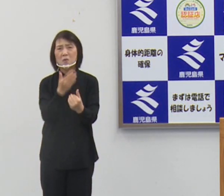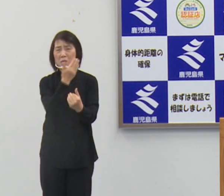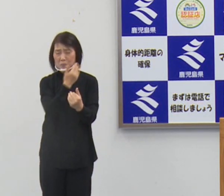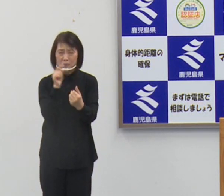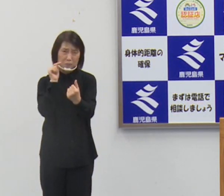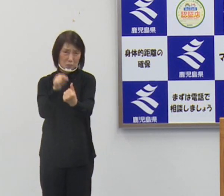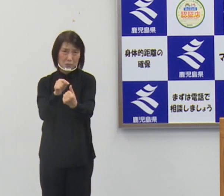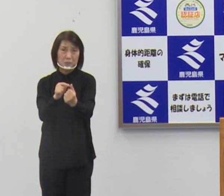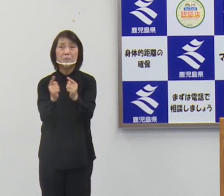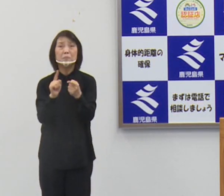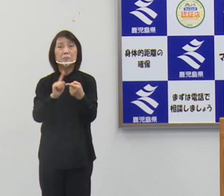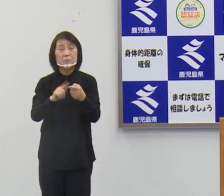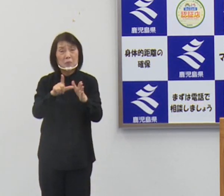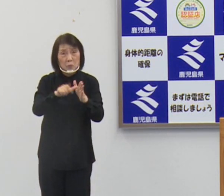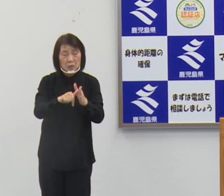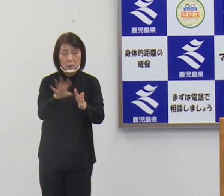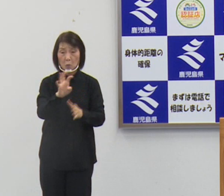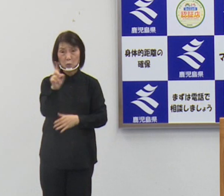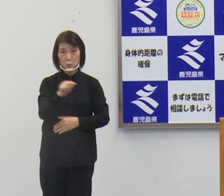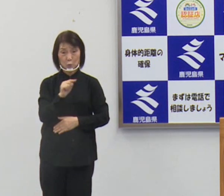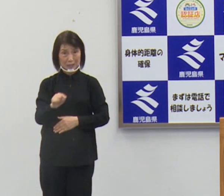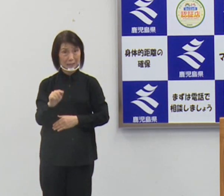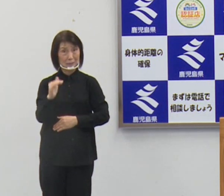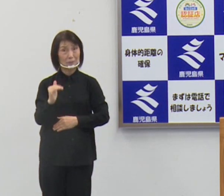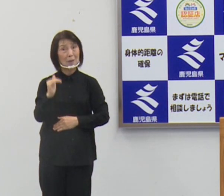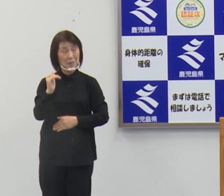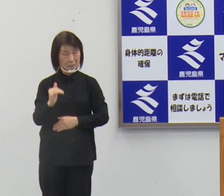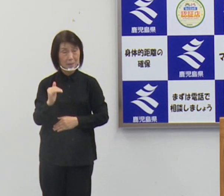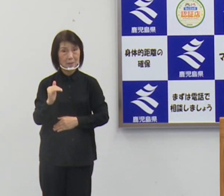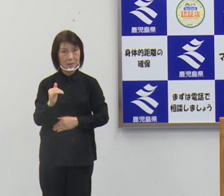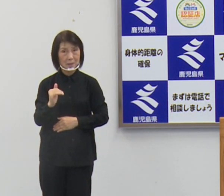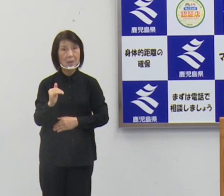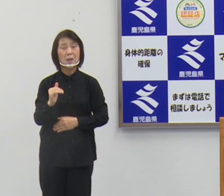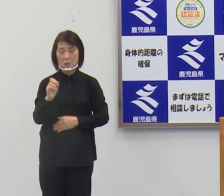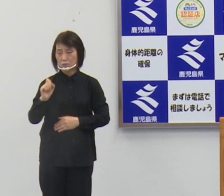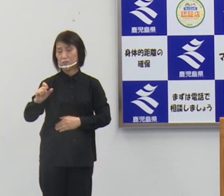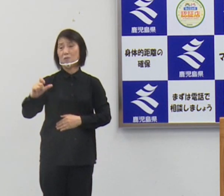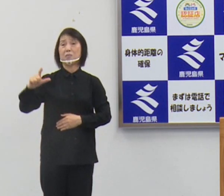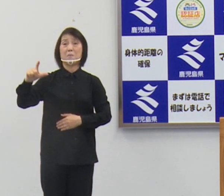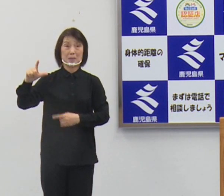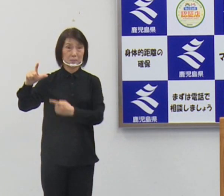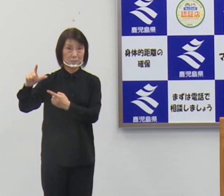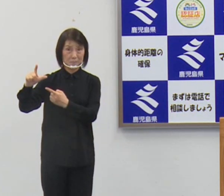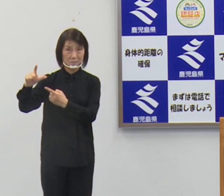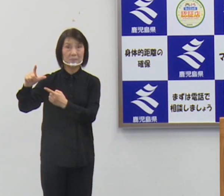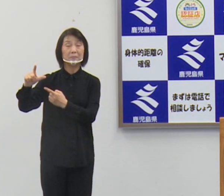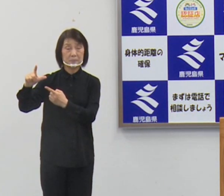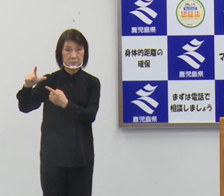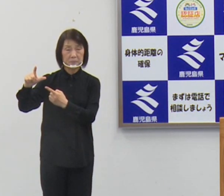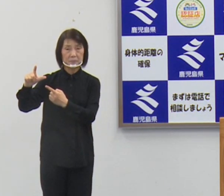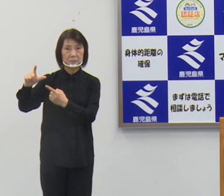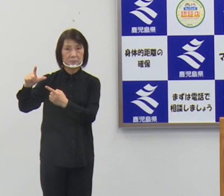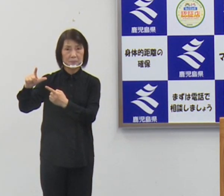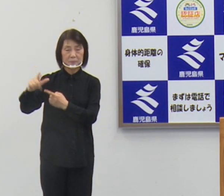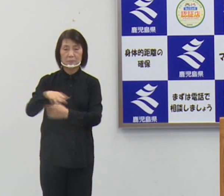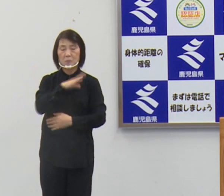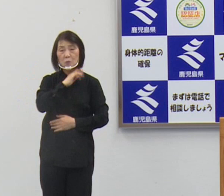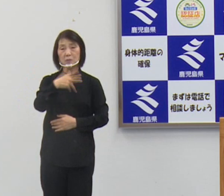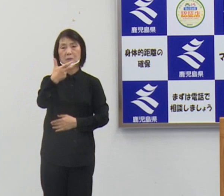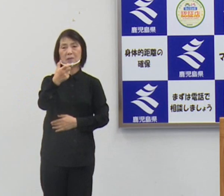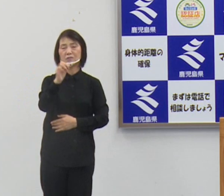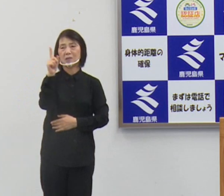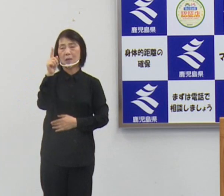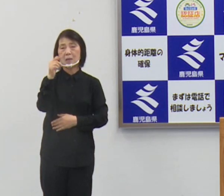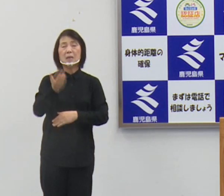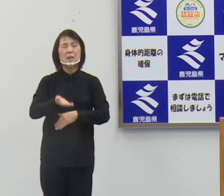された時の40人程度と比べて多くなっております。70歳以上